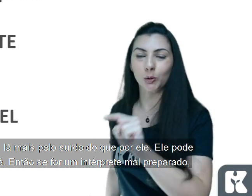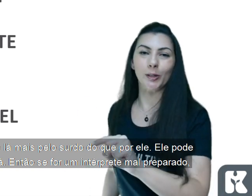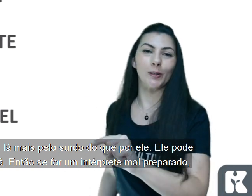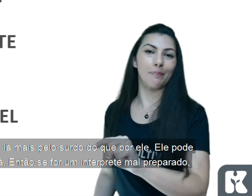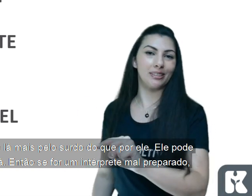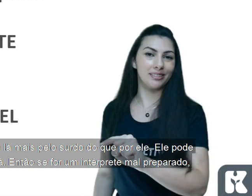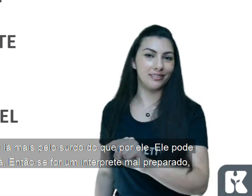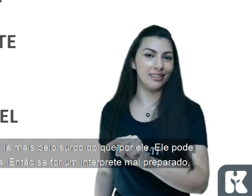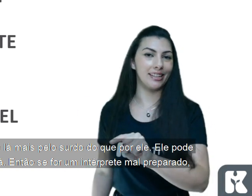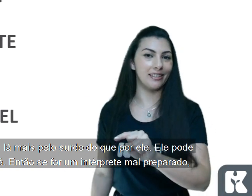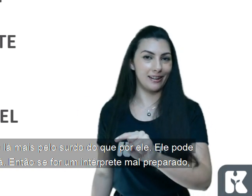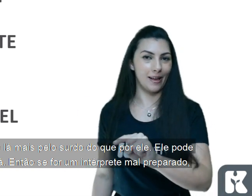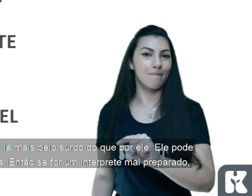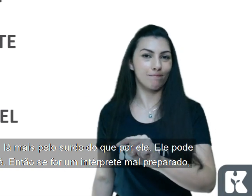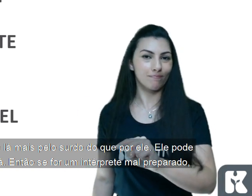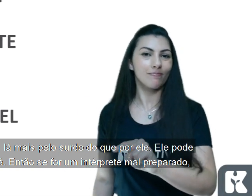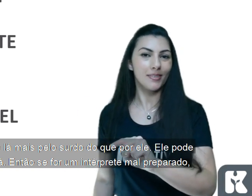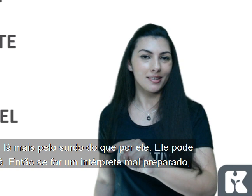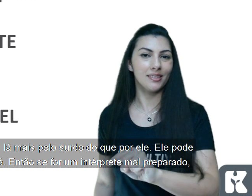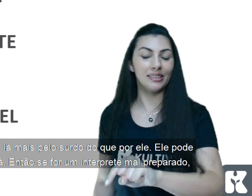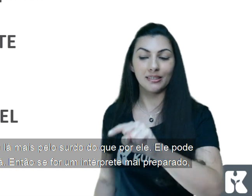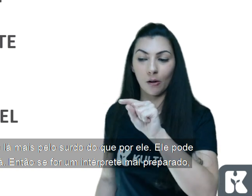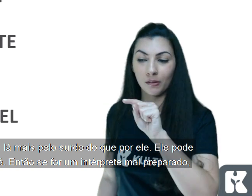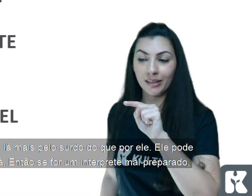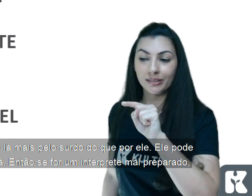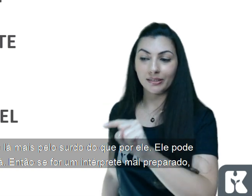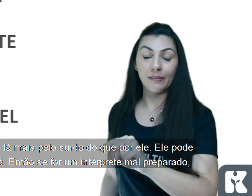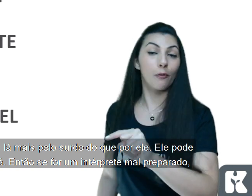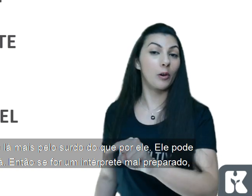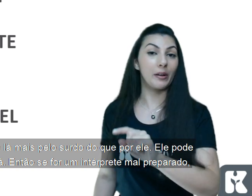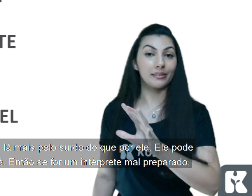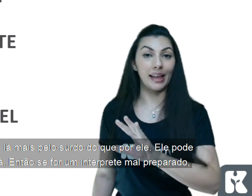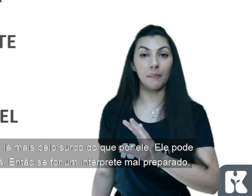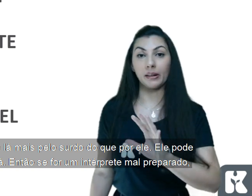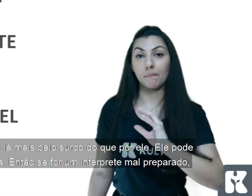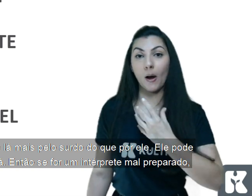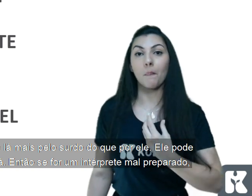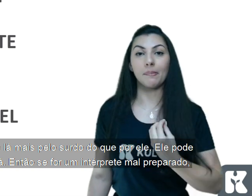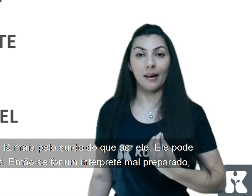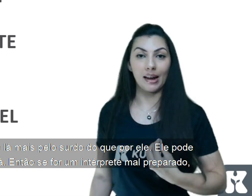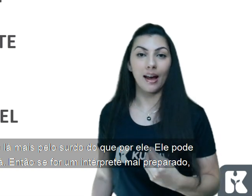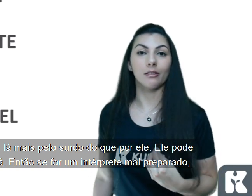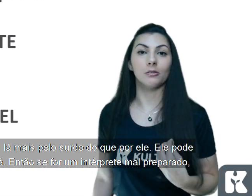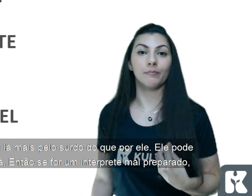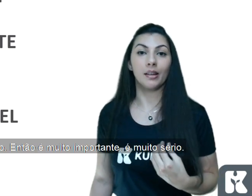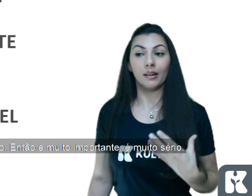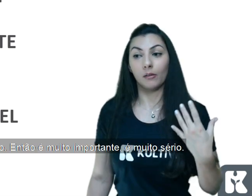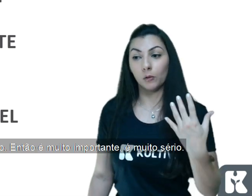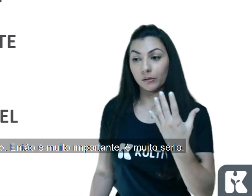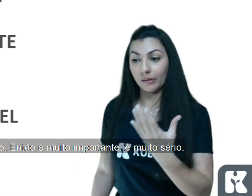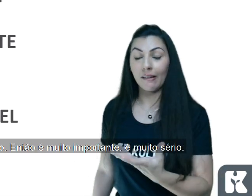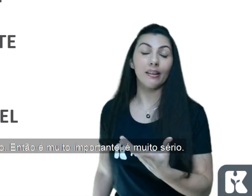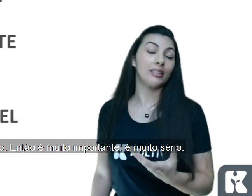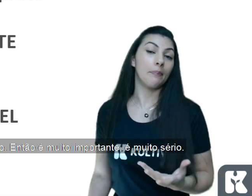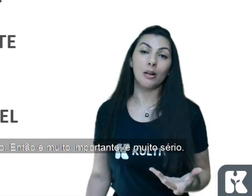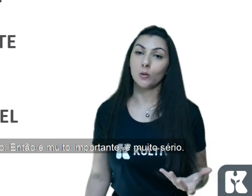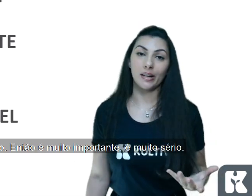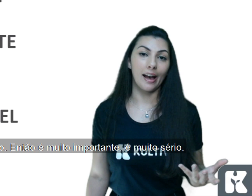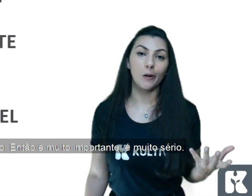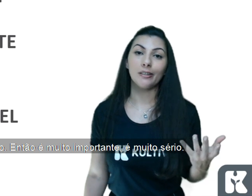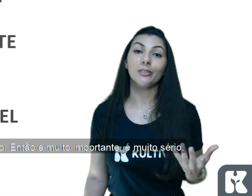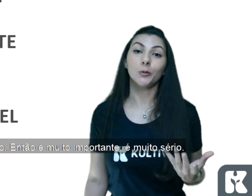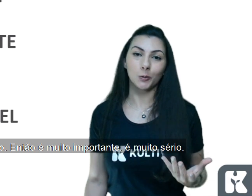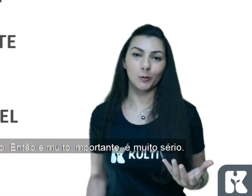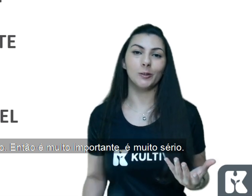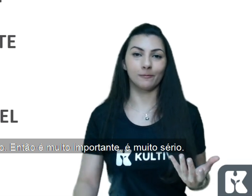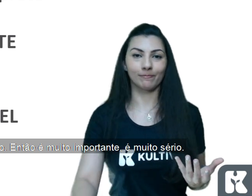o surdo que precisa dele lá. Então, se for um intérprete mal preparado, quem vai sair